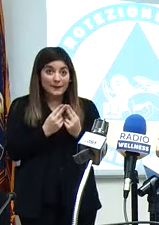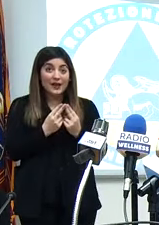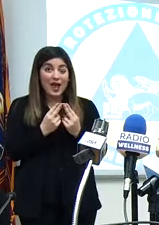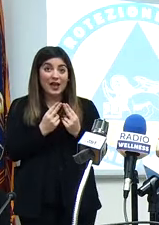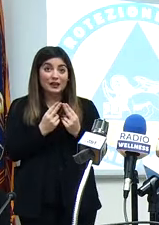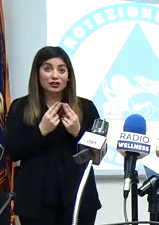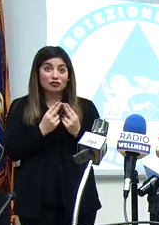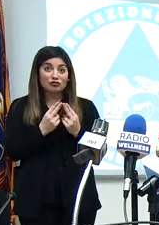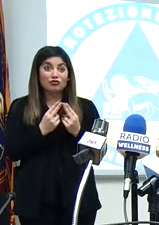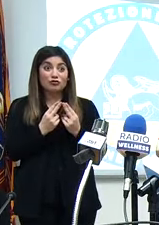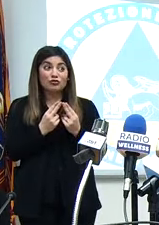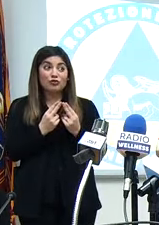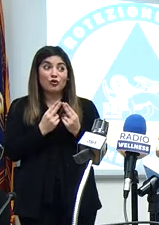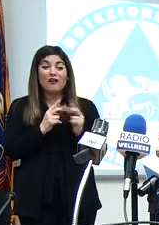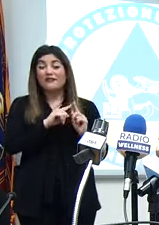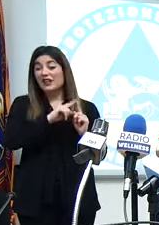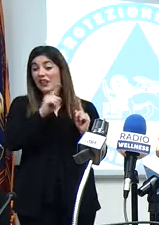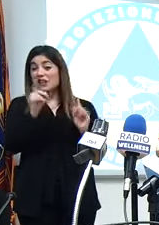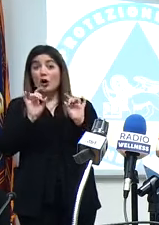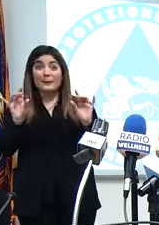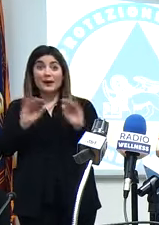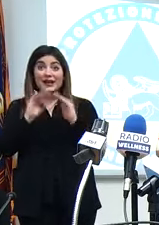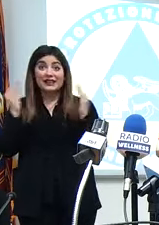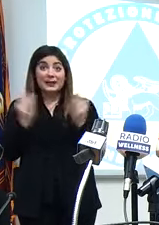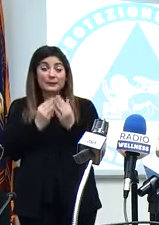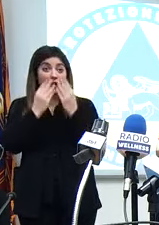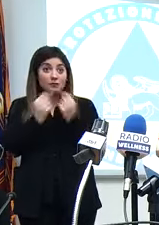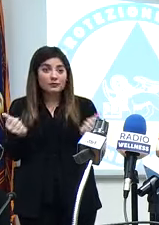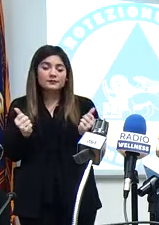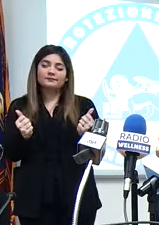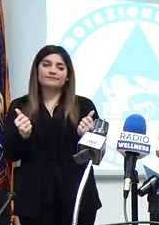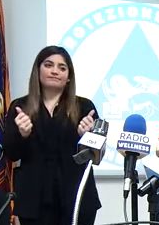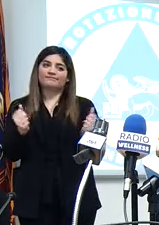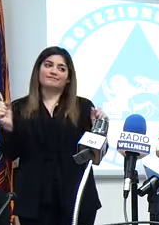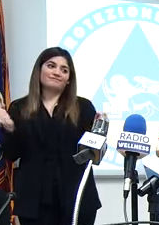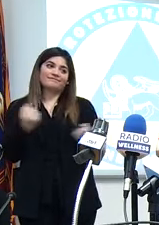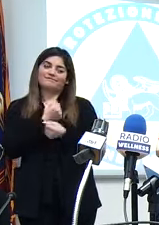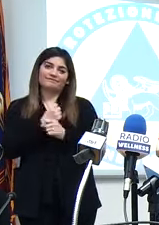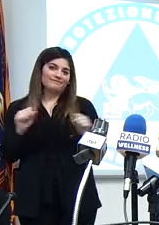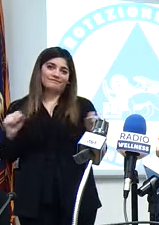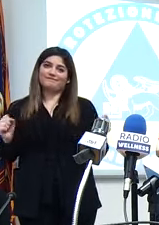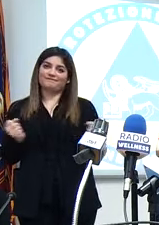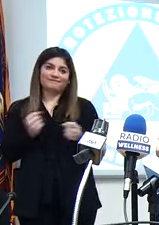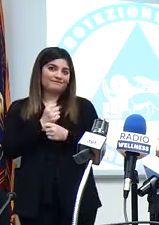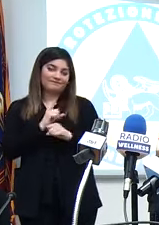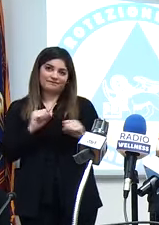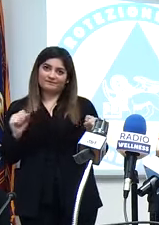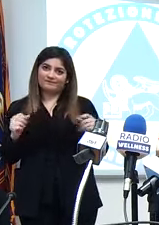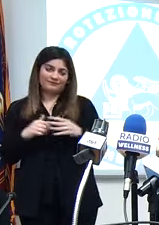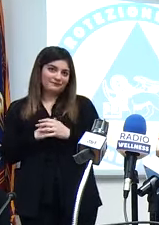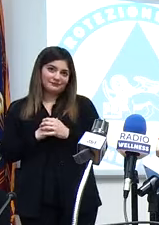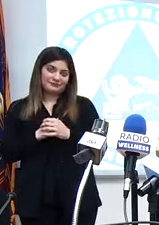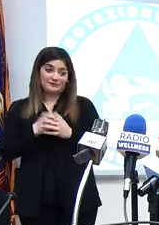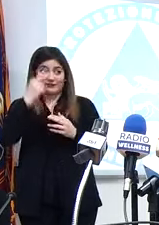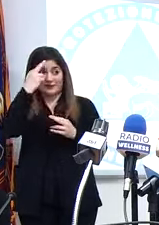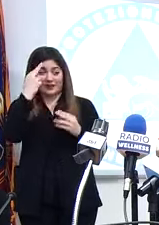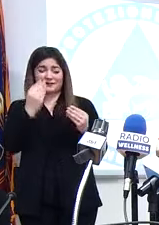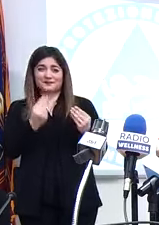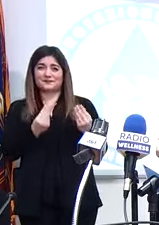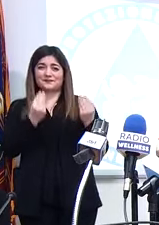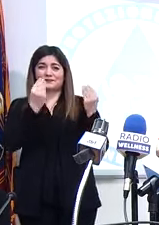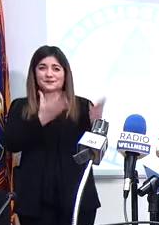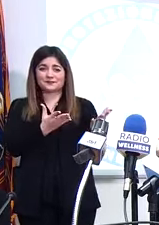questa pandemia, io credo che non possiamo permettercelo, ma non spetta a me dirlo, ma vi ricordo anche che